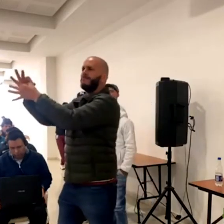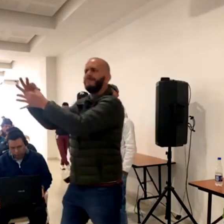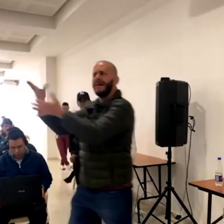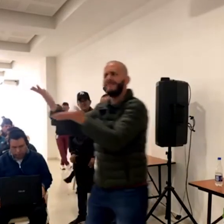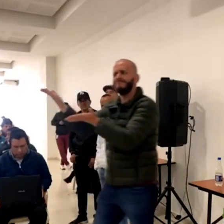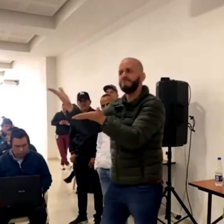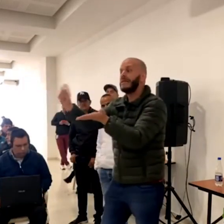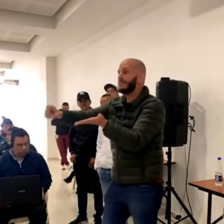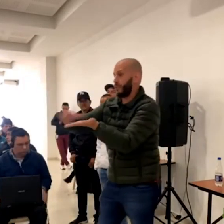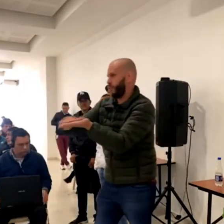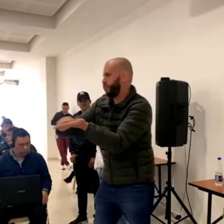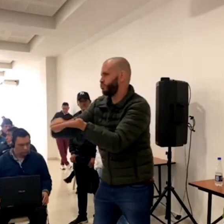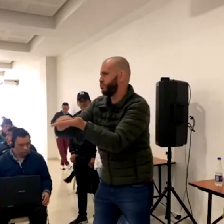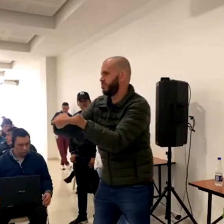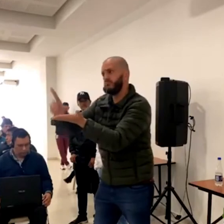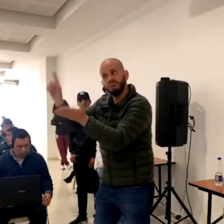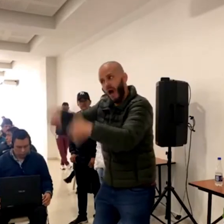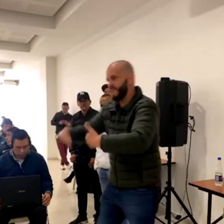la